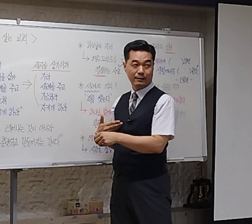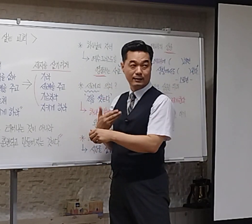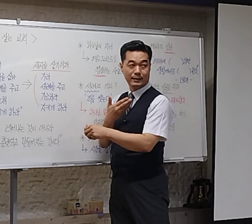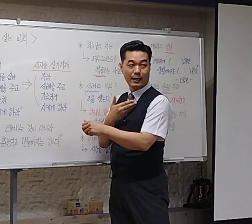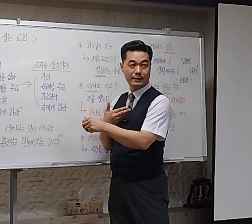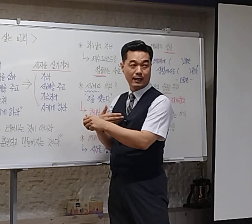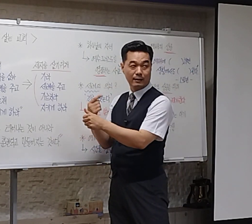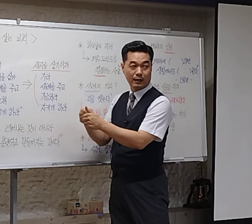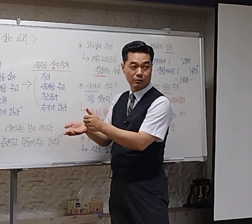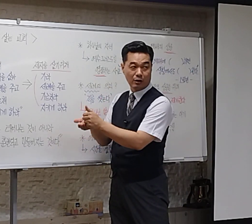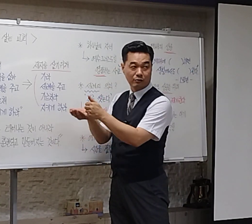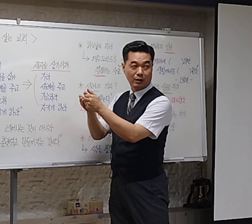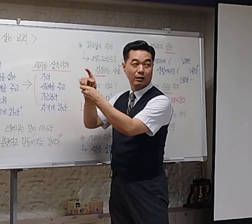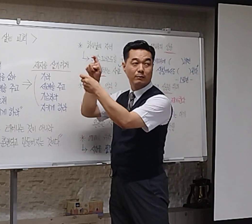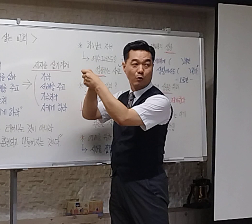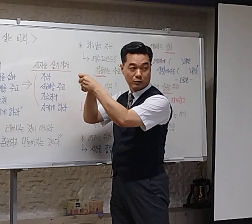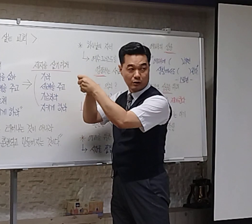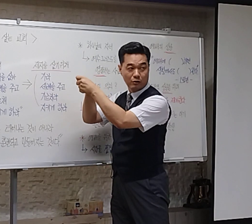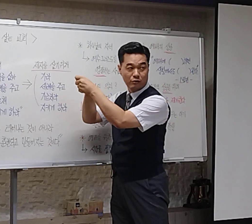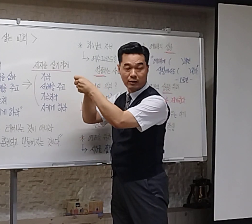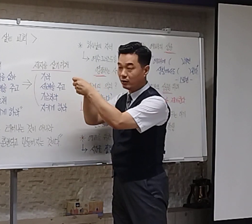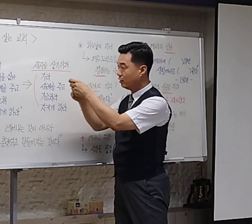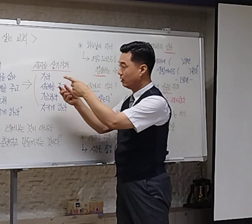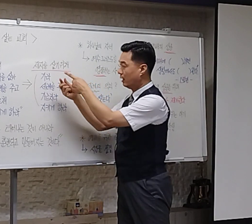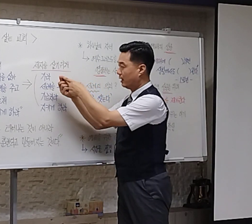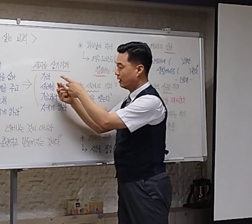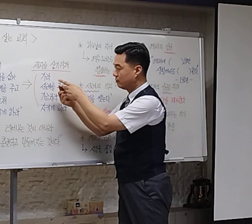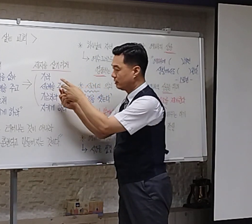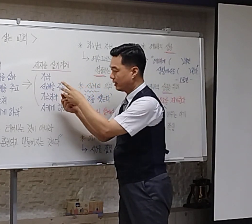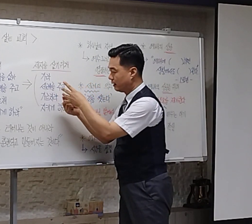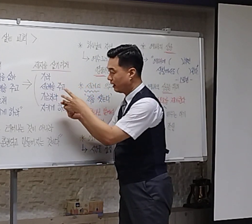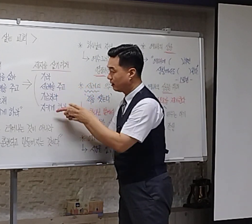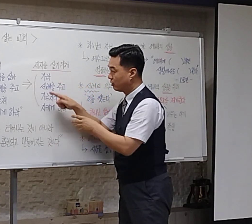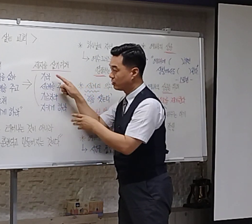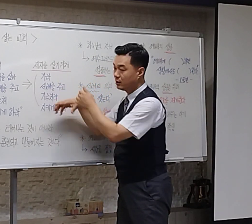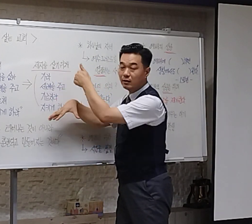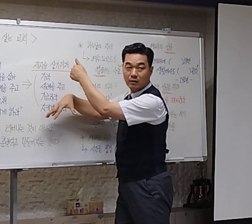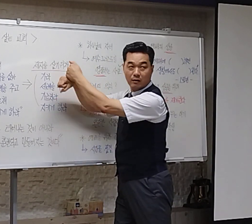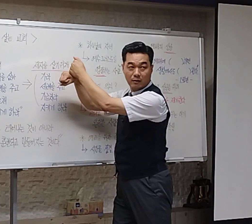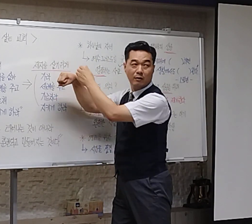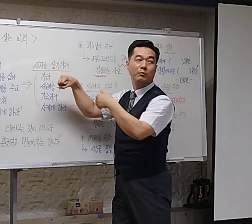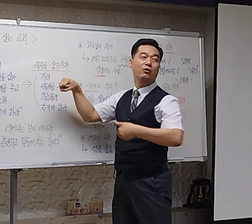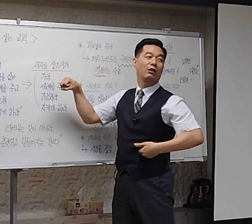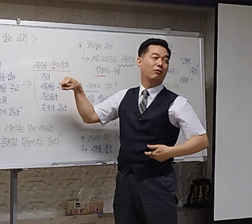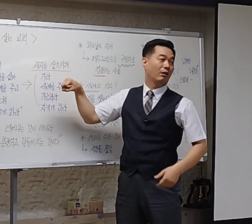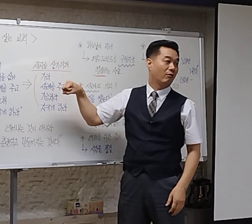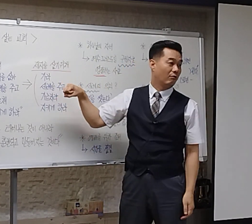제자를 가르쳐 양육하는 목적을 위해서 하나, 둘, 셋, 넷 이것이 필요한 거예요.